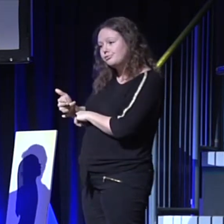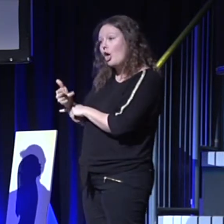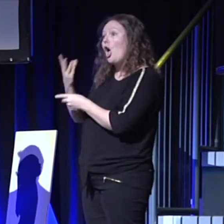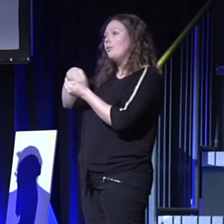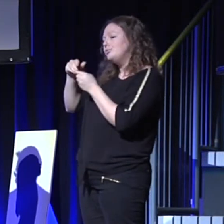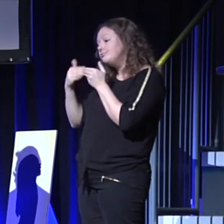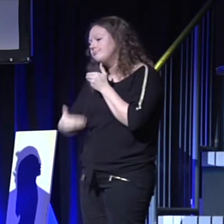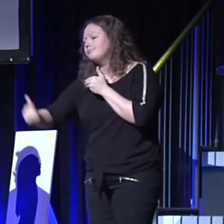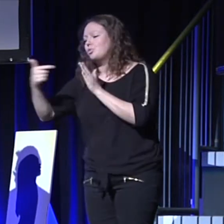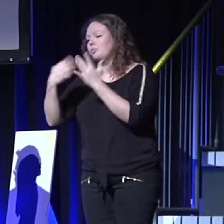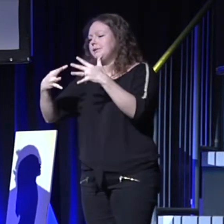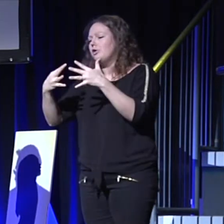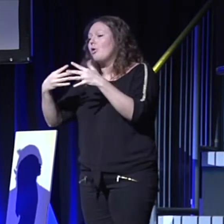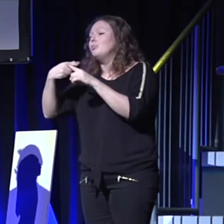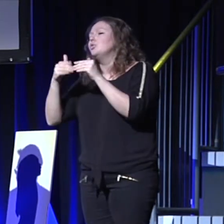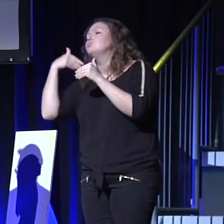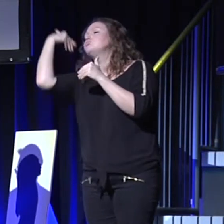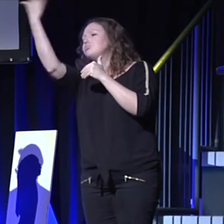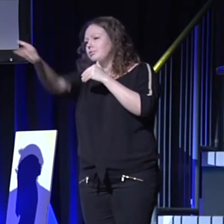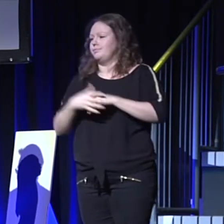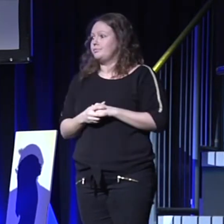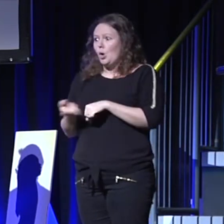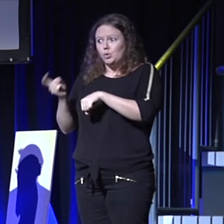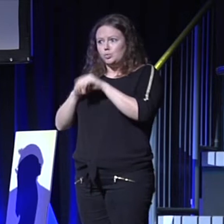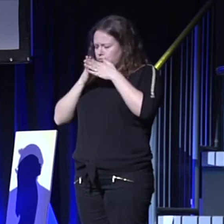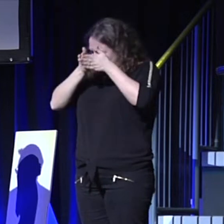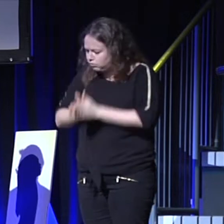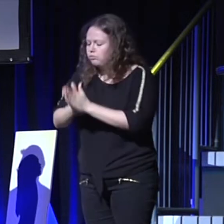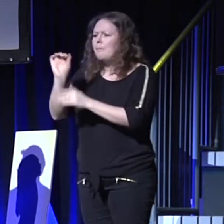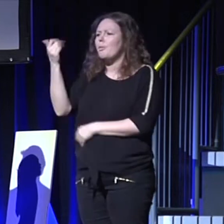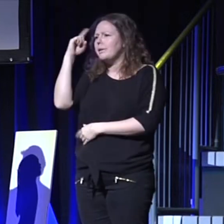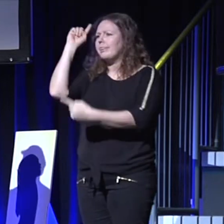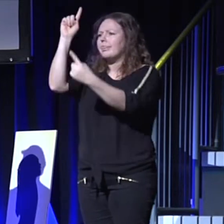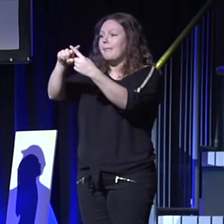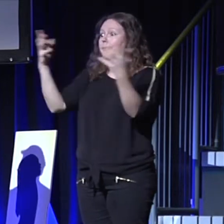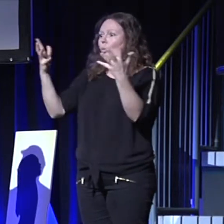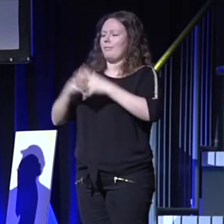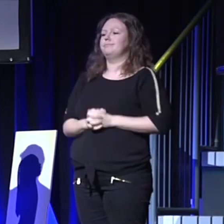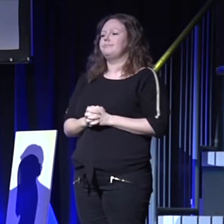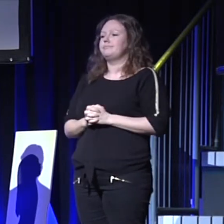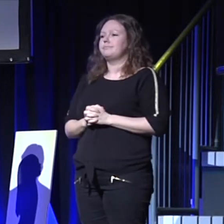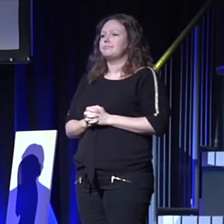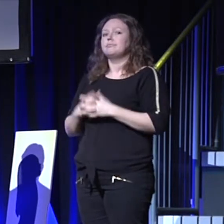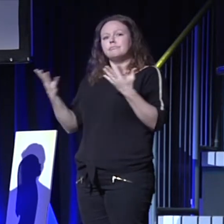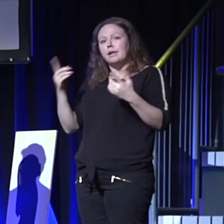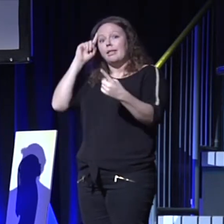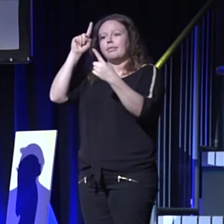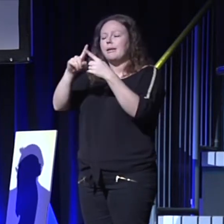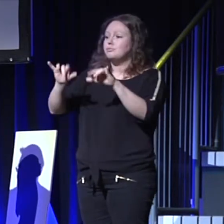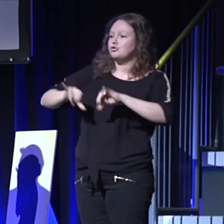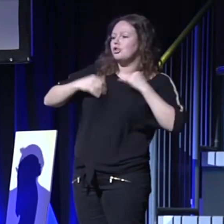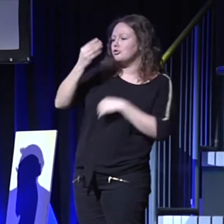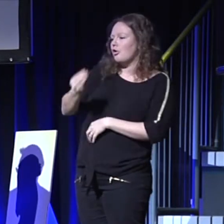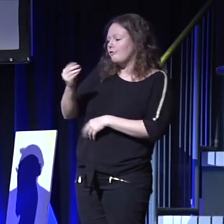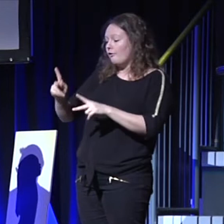en 2019 et après. Nous allons tout de suite nous pencher sur le premier thème, un des grands domaines de l'action municipale, l'enfance, la jeunesse, la